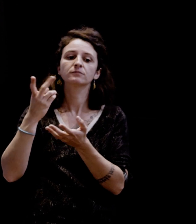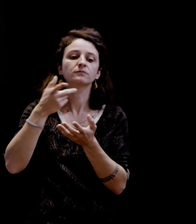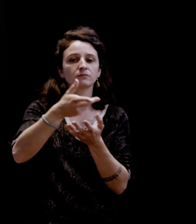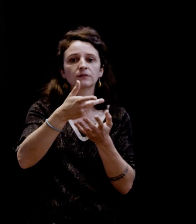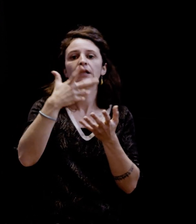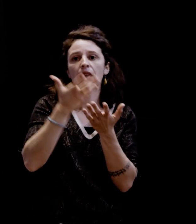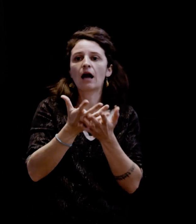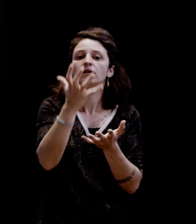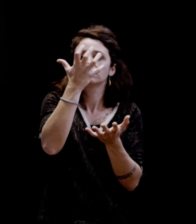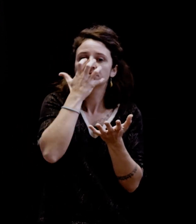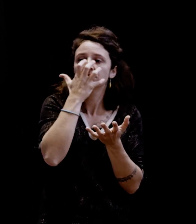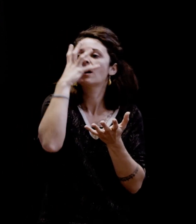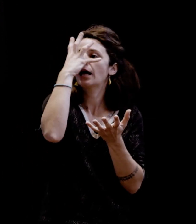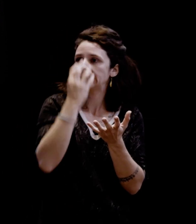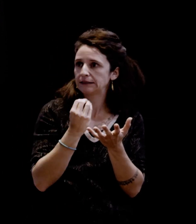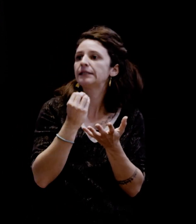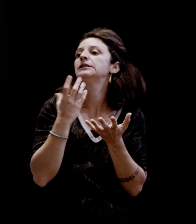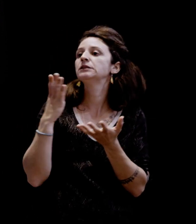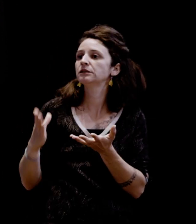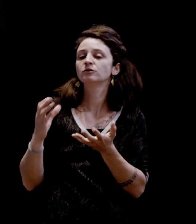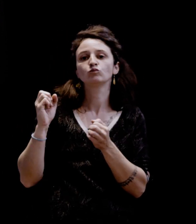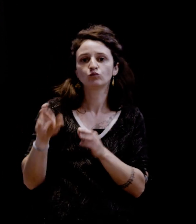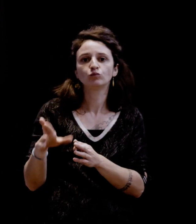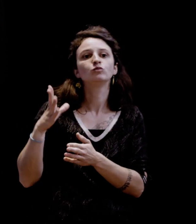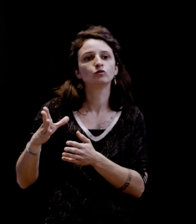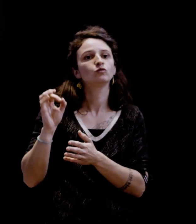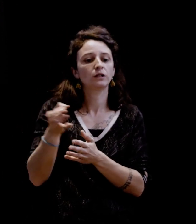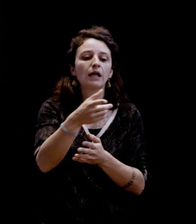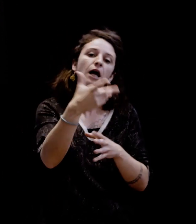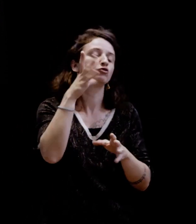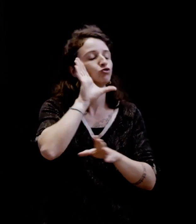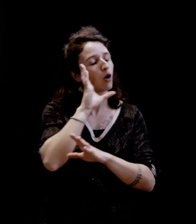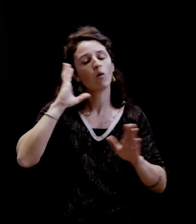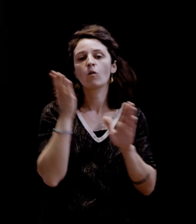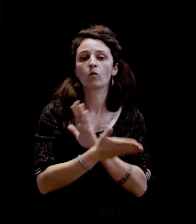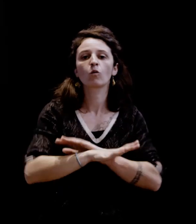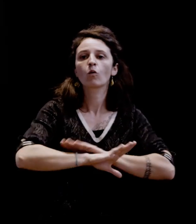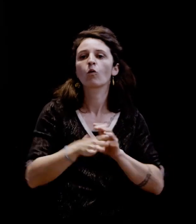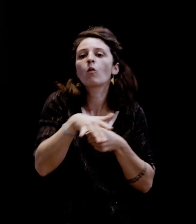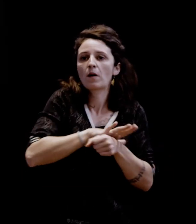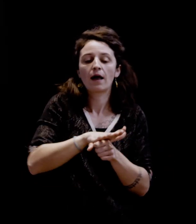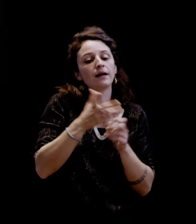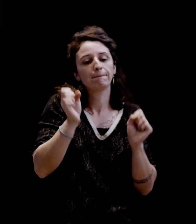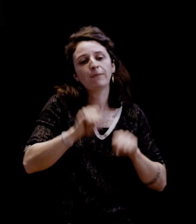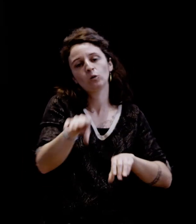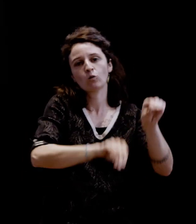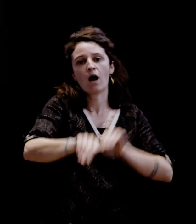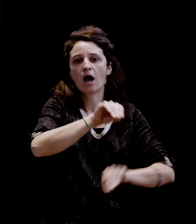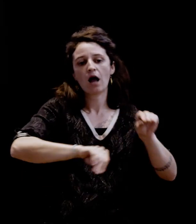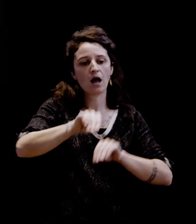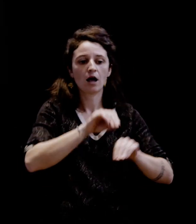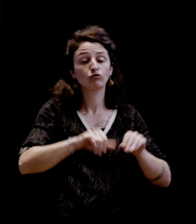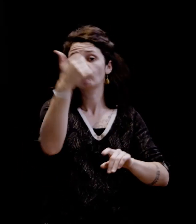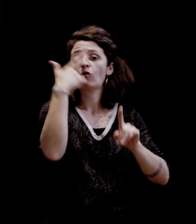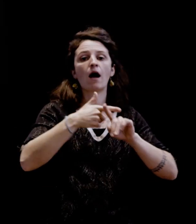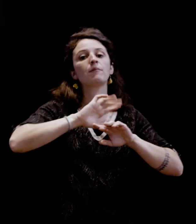toutes les contre-indications est parée, on se met dans une situation où le patient dort et on peut faire le maximum de soins possibles en une fois,